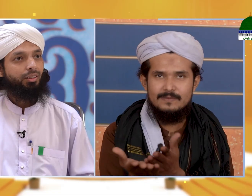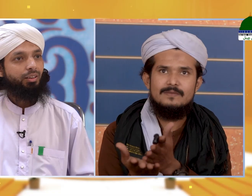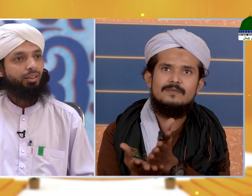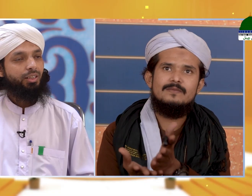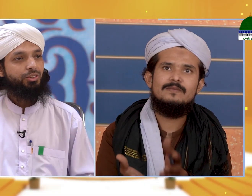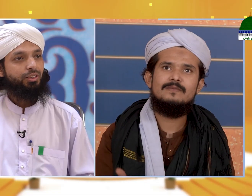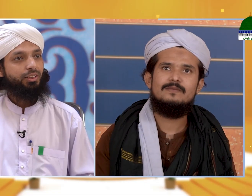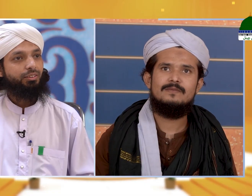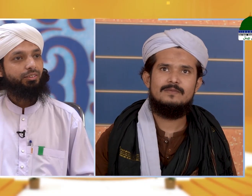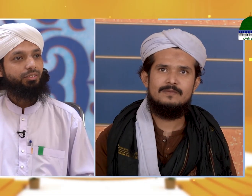جنت، جنت،